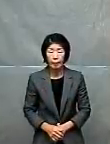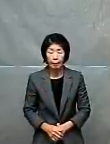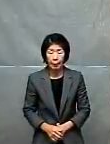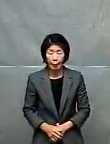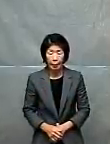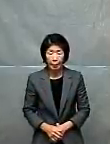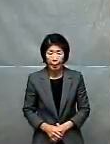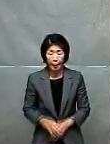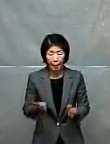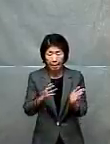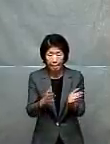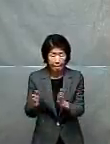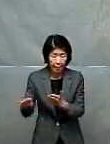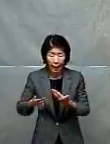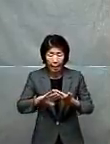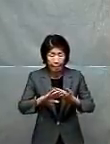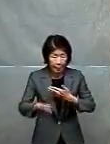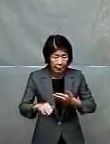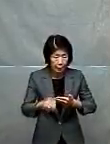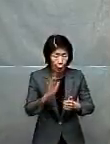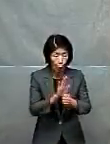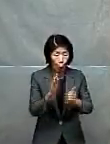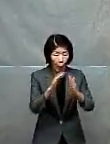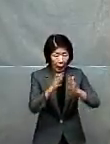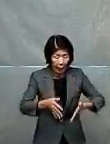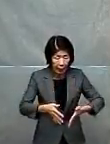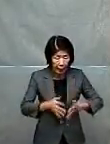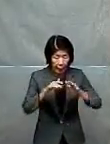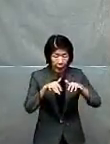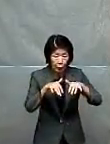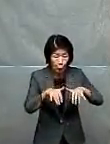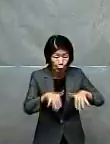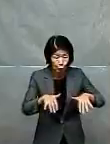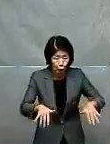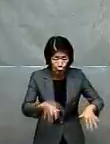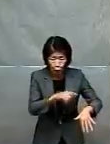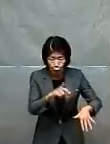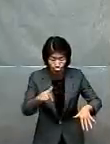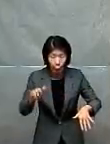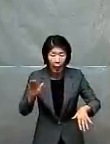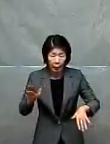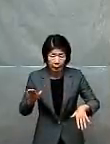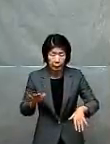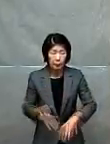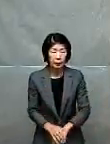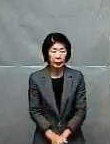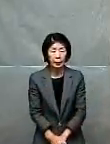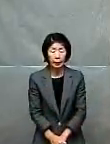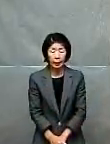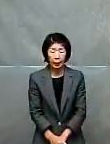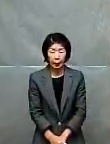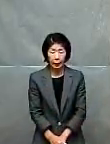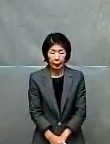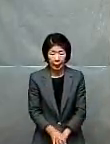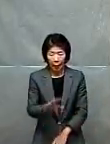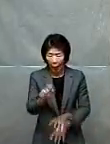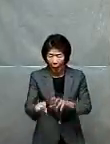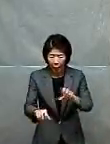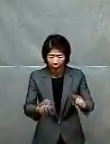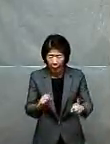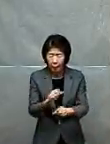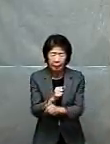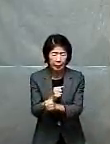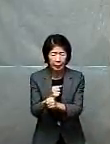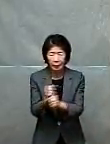もので、あの別の講演会組織というのも本当にいろいろございますので、まあ、把握しきれ